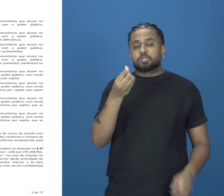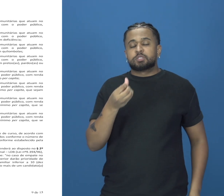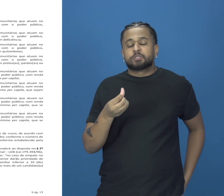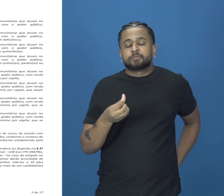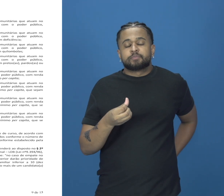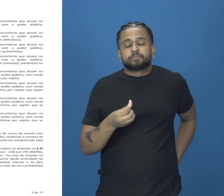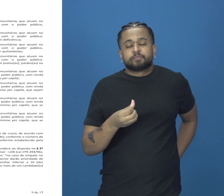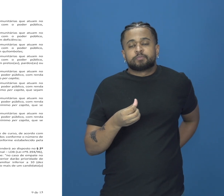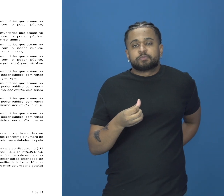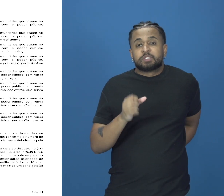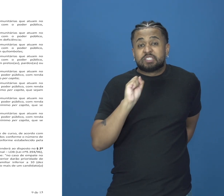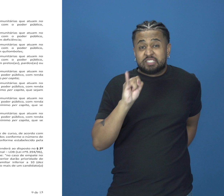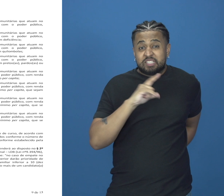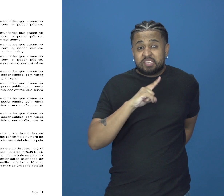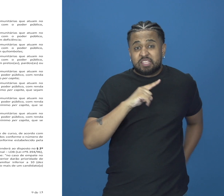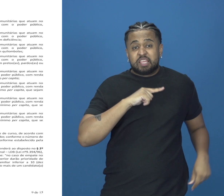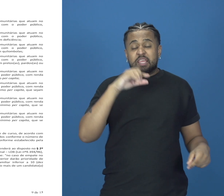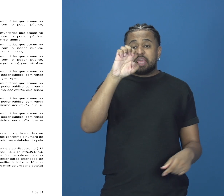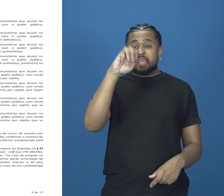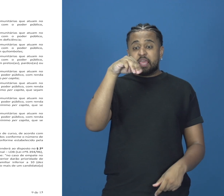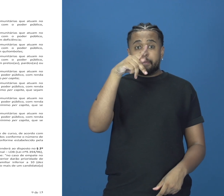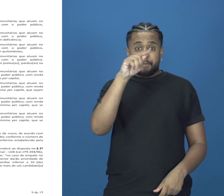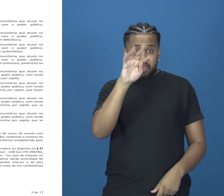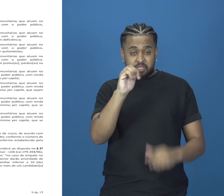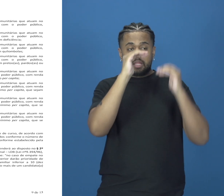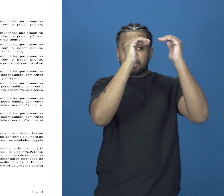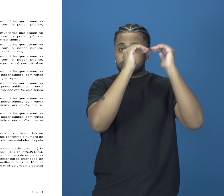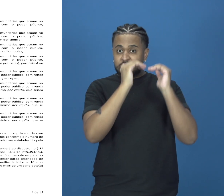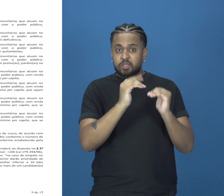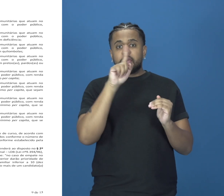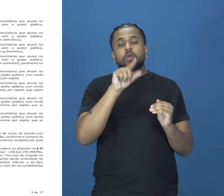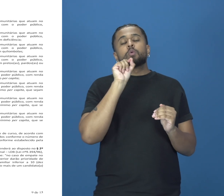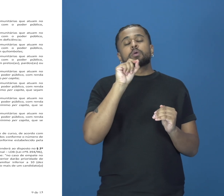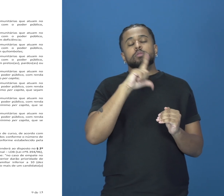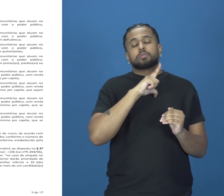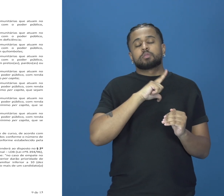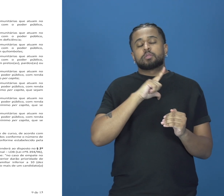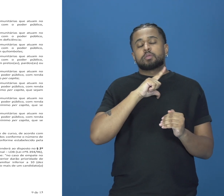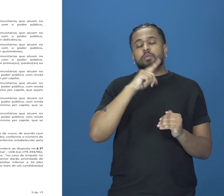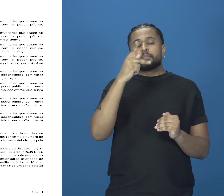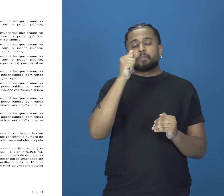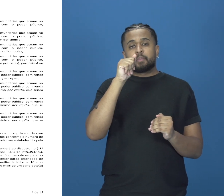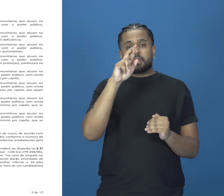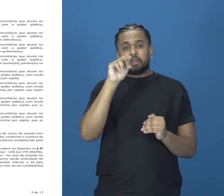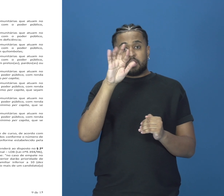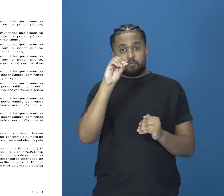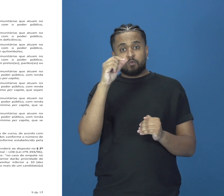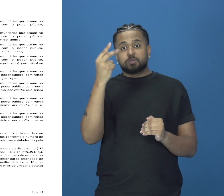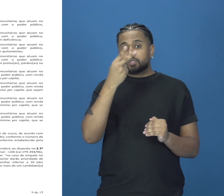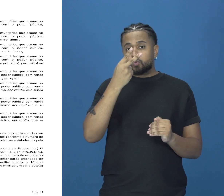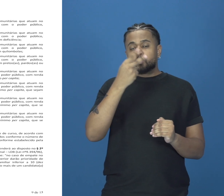7.6. Havendo empate entre os candidatos, a classificação atenderá ao disposto do parágrafo 2º do